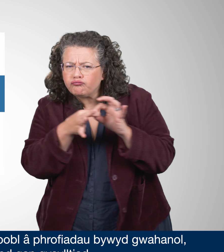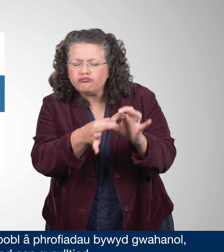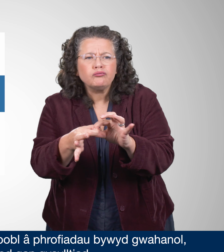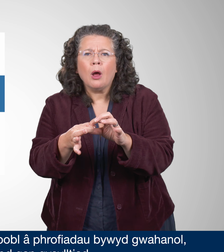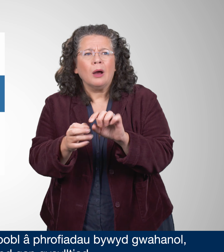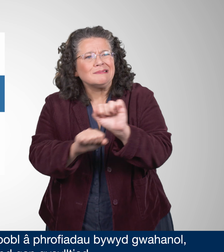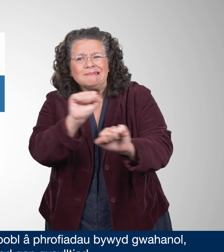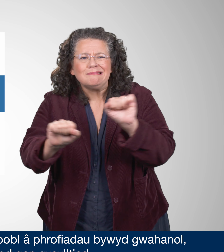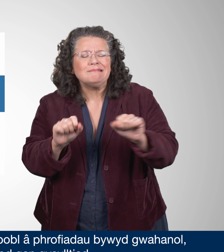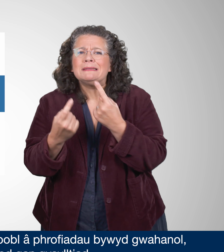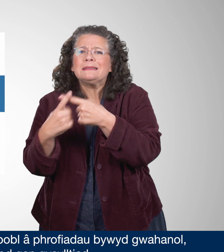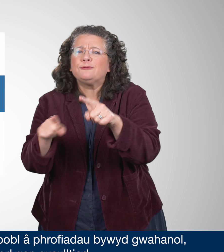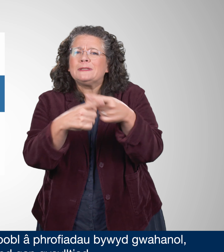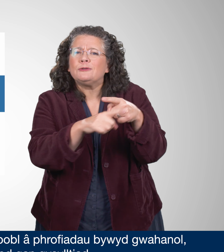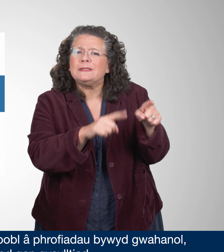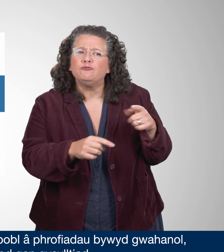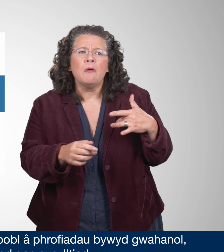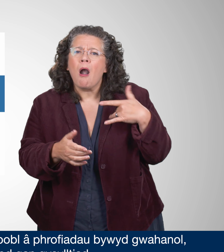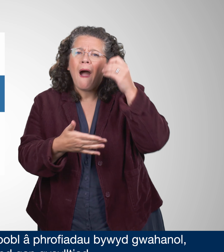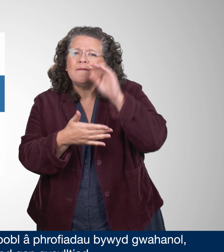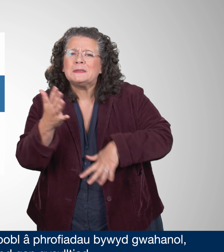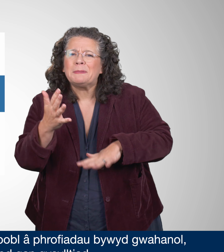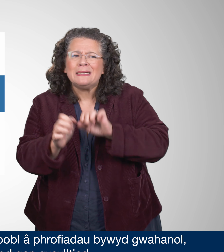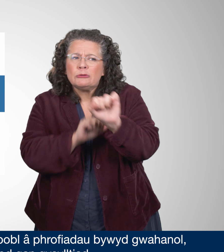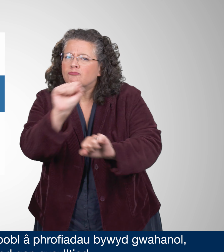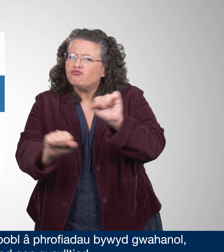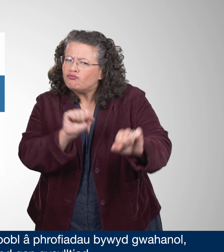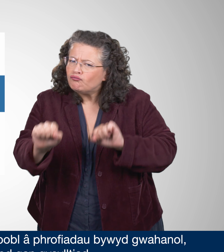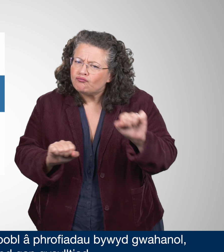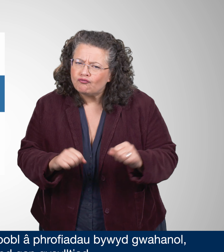pobl a phrofiadau bywyd gwahanol.